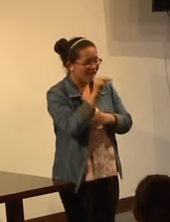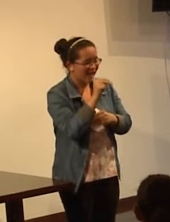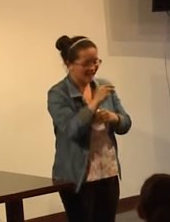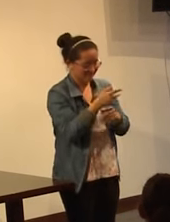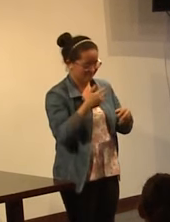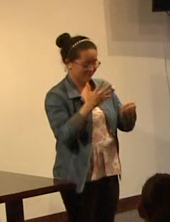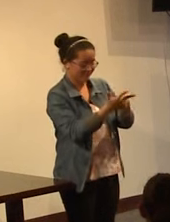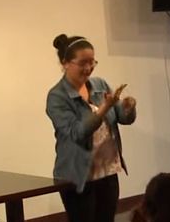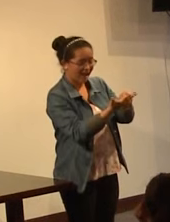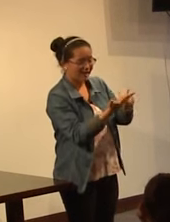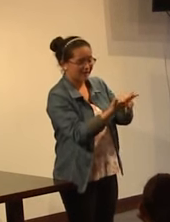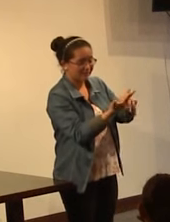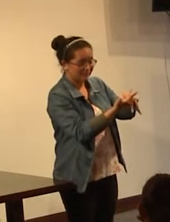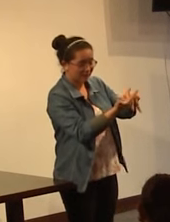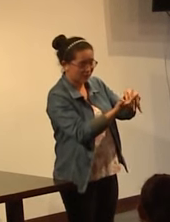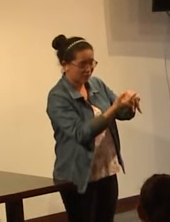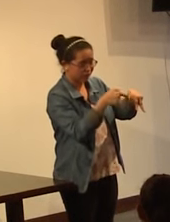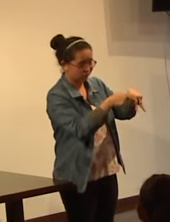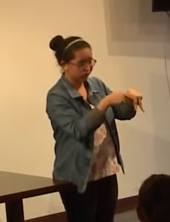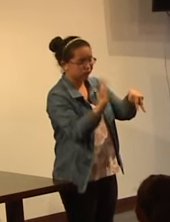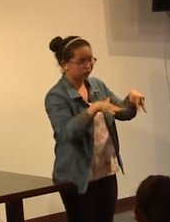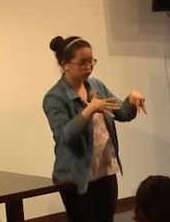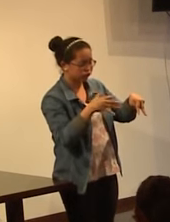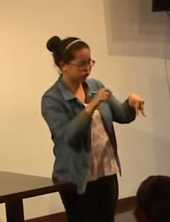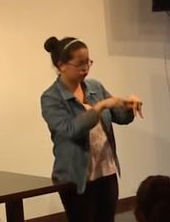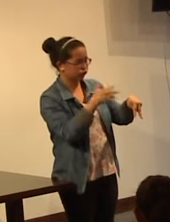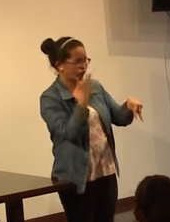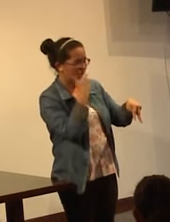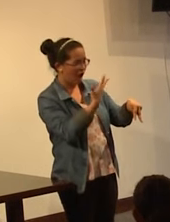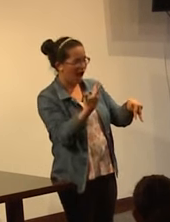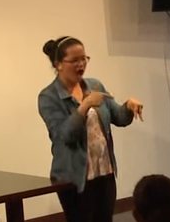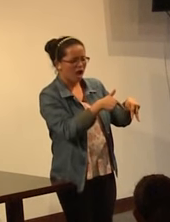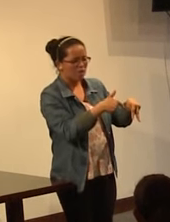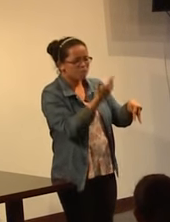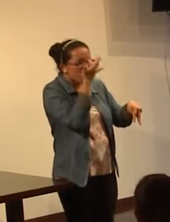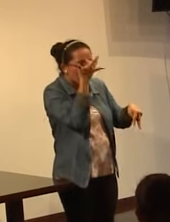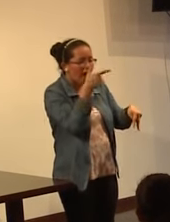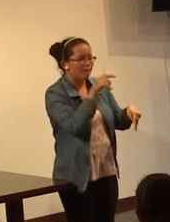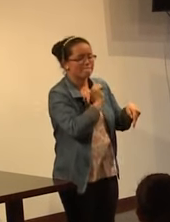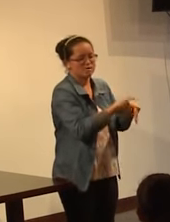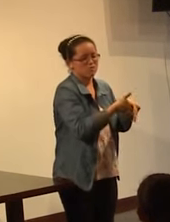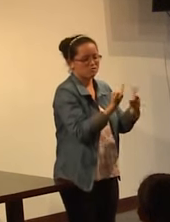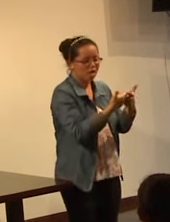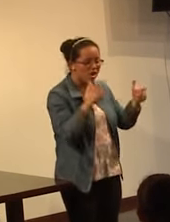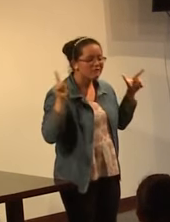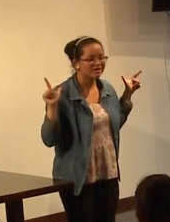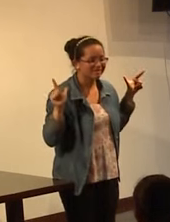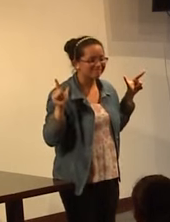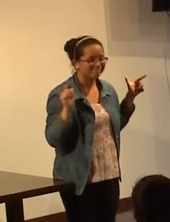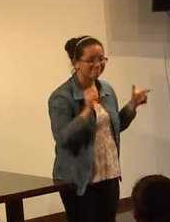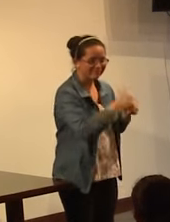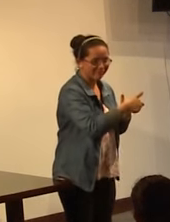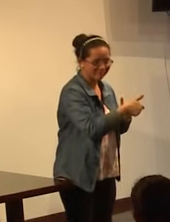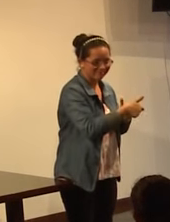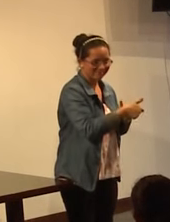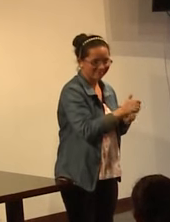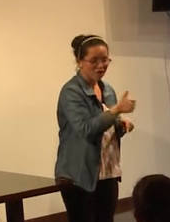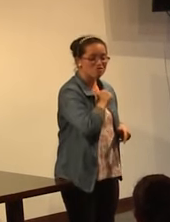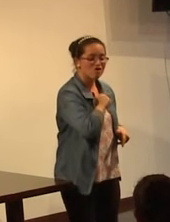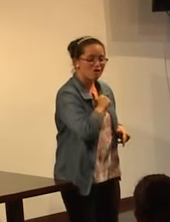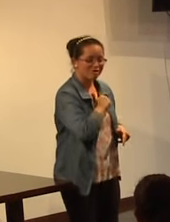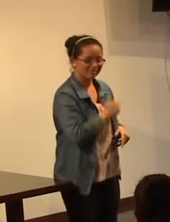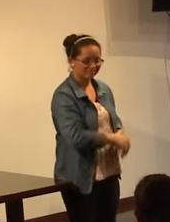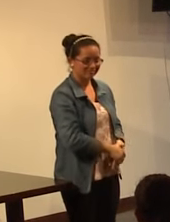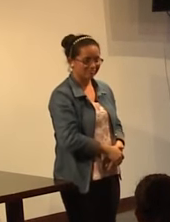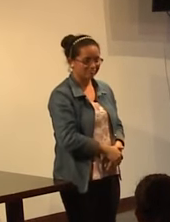gente, el valor que tuvo es que se arriesgó a hacer lo que quiso hacer, de la forma que lo quiso hacer. Por lo tanto, sí que es importante eso, pero ese es el resultado